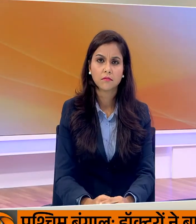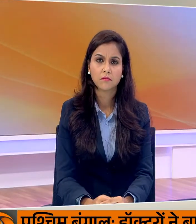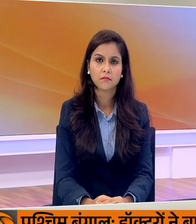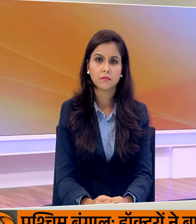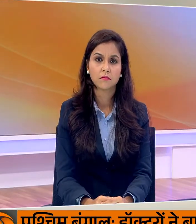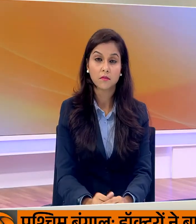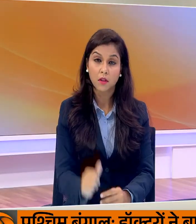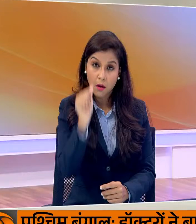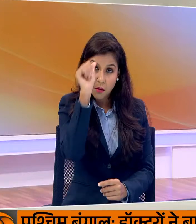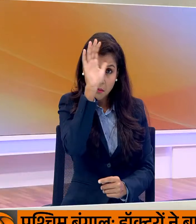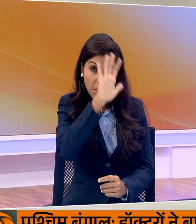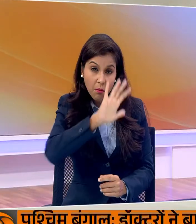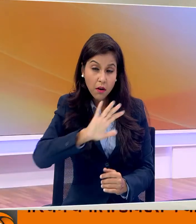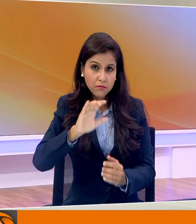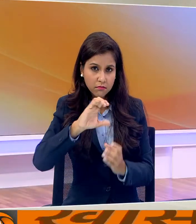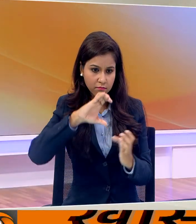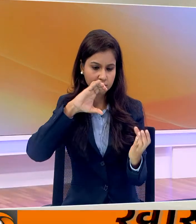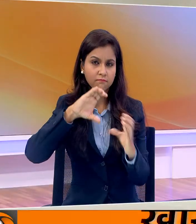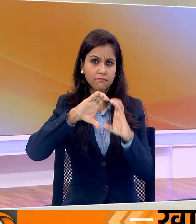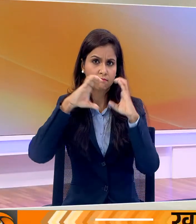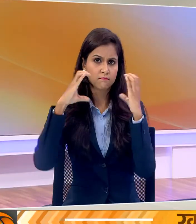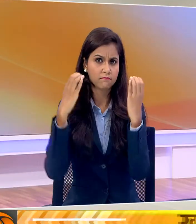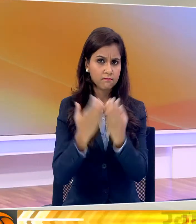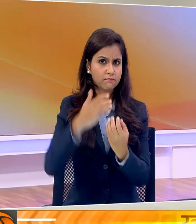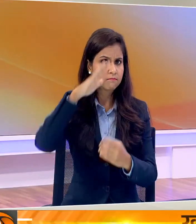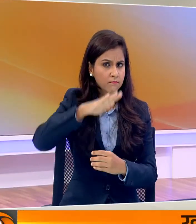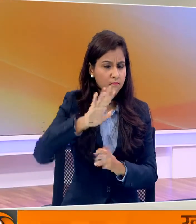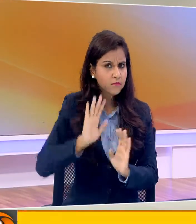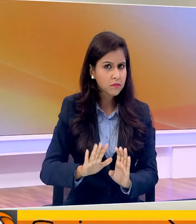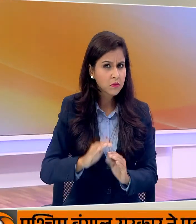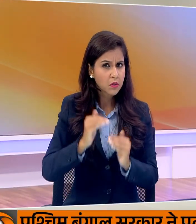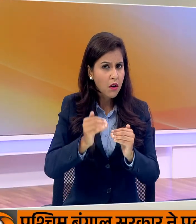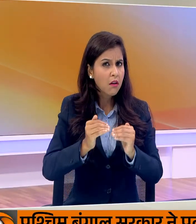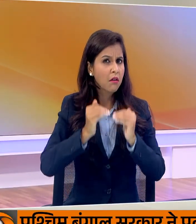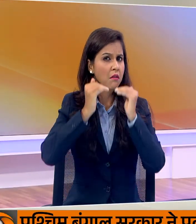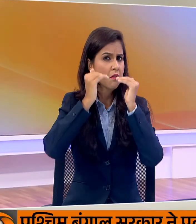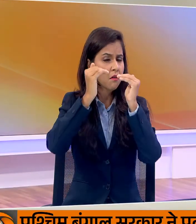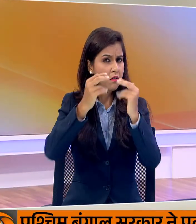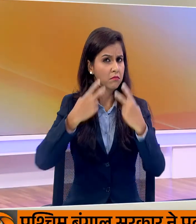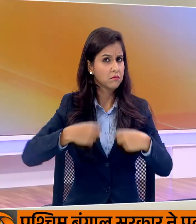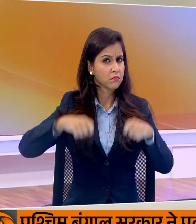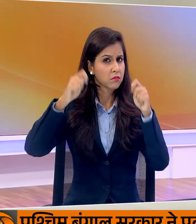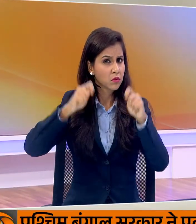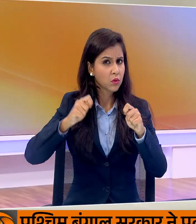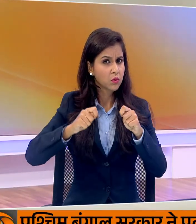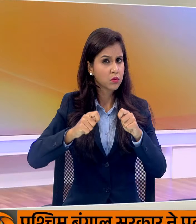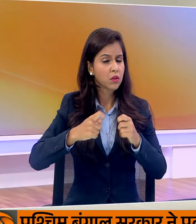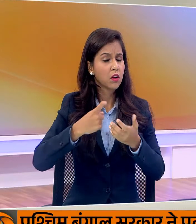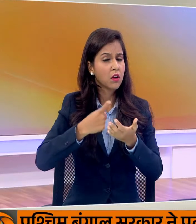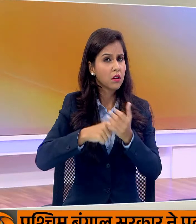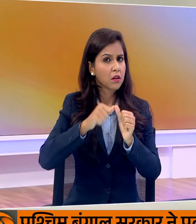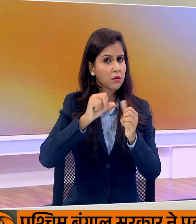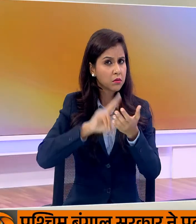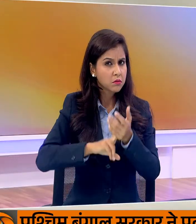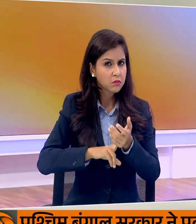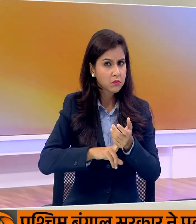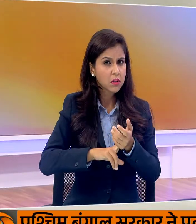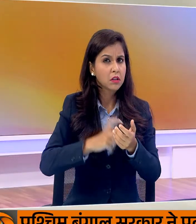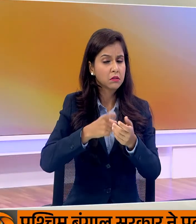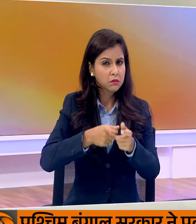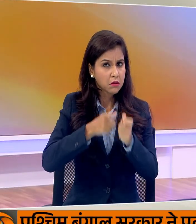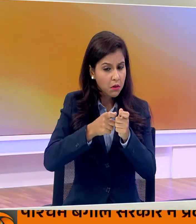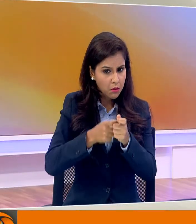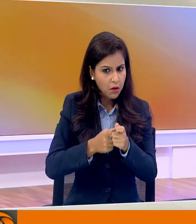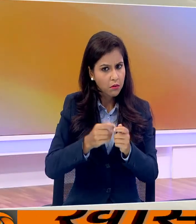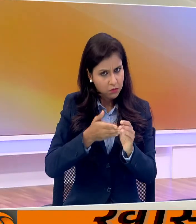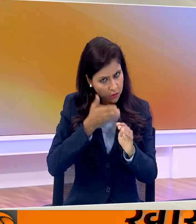भारत की संसद पे हमला हुआ जिसके लिए सर्वोच्च न्यायालय ने रेयर ऑफ द रेयरेस्ट क्राइम शब्द का प्रयोग किया है अपने जजमेंट में। आप जाके